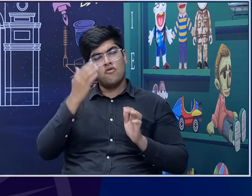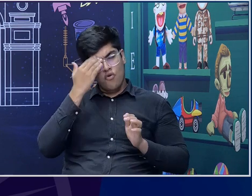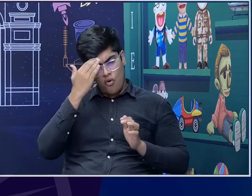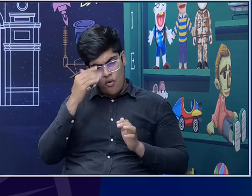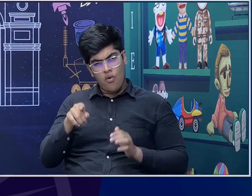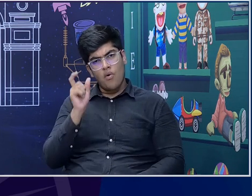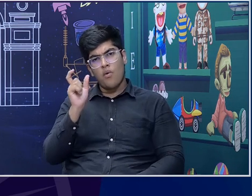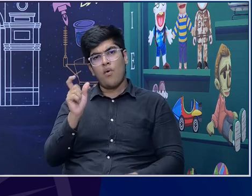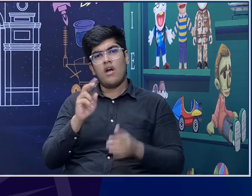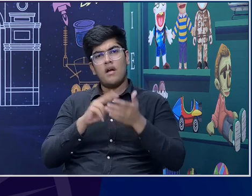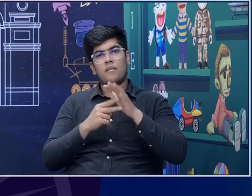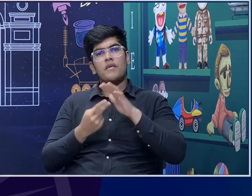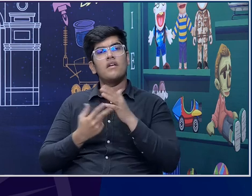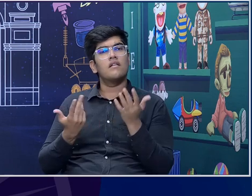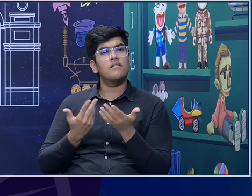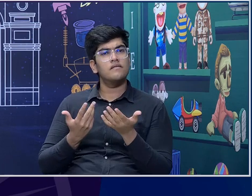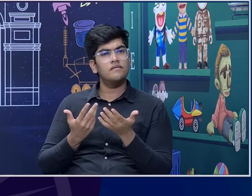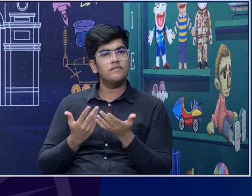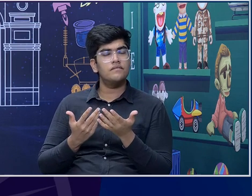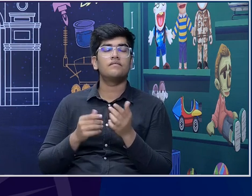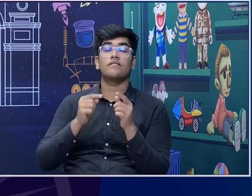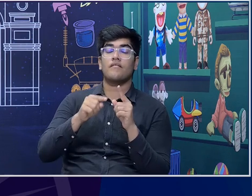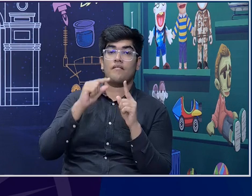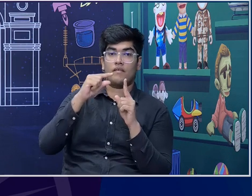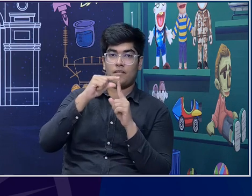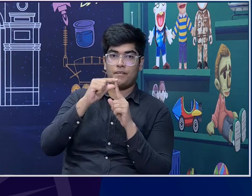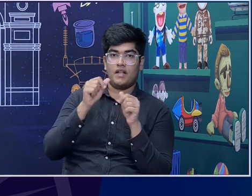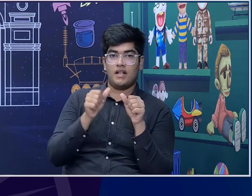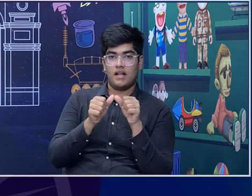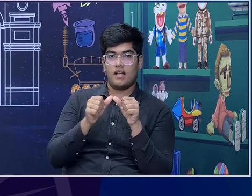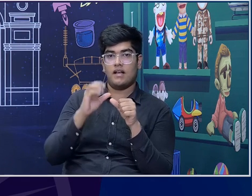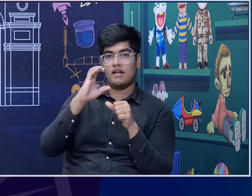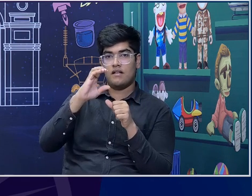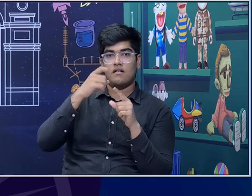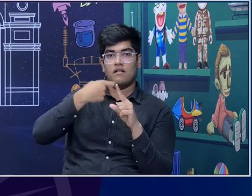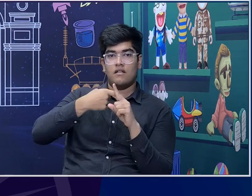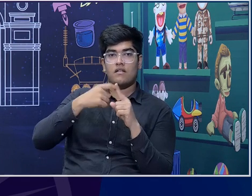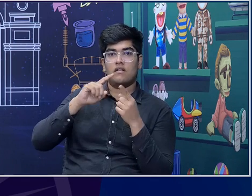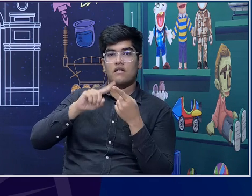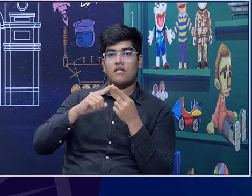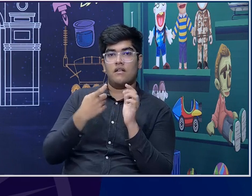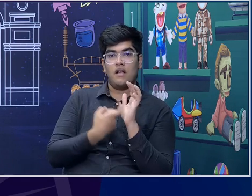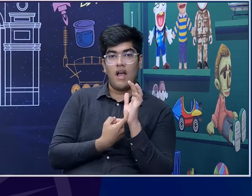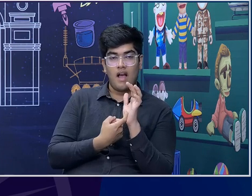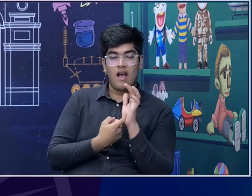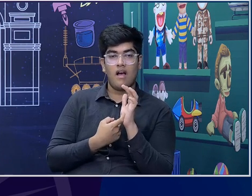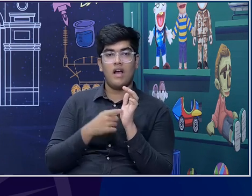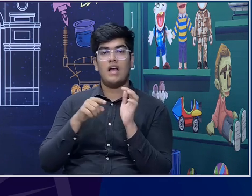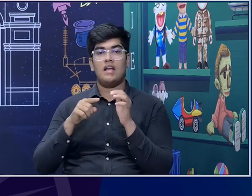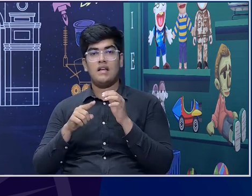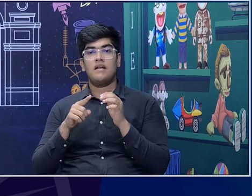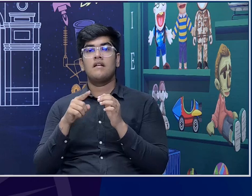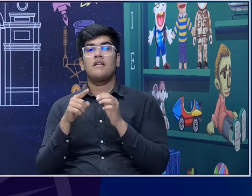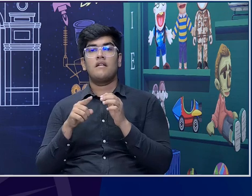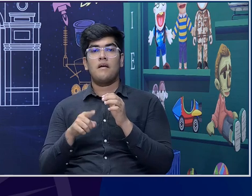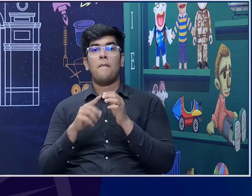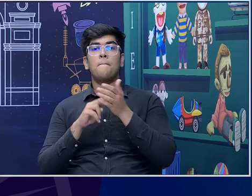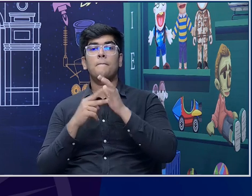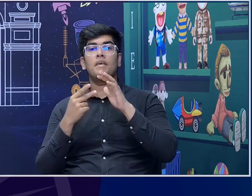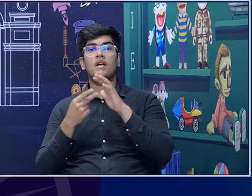में या डाकिया जो हम लोग ये कहानी के बारे में सुन पा रहे हैं आज पहले के टाइम पर तो ऐसा होता था और अभी भी गावों में होता है